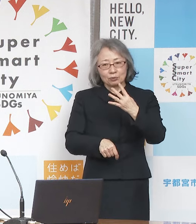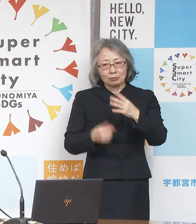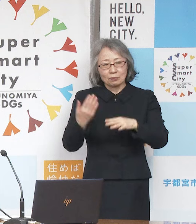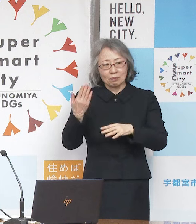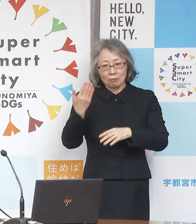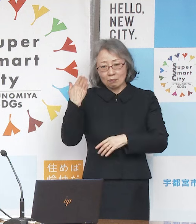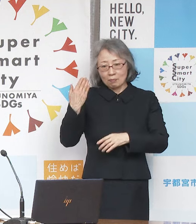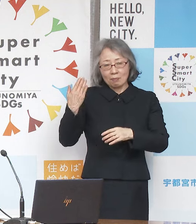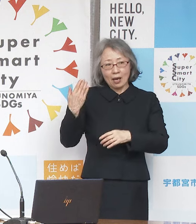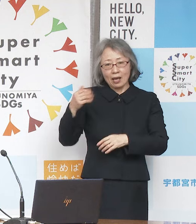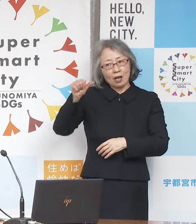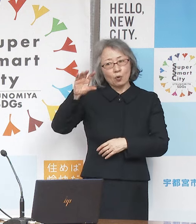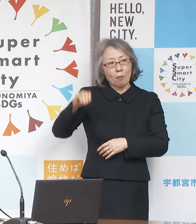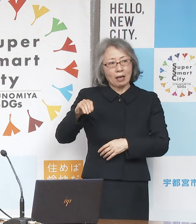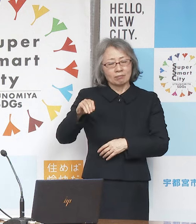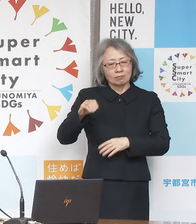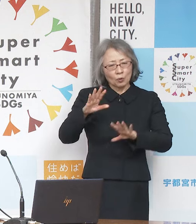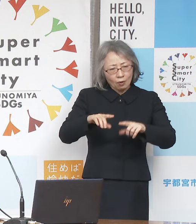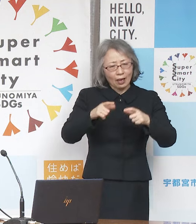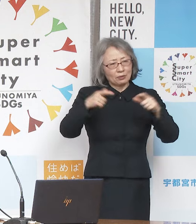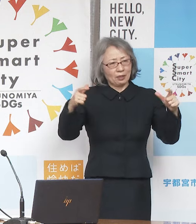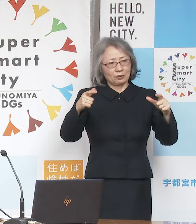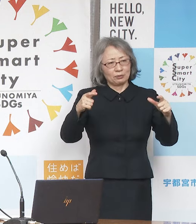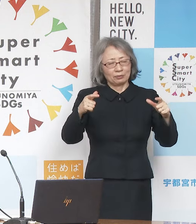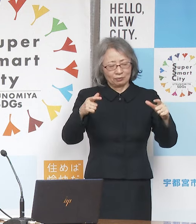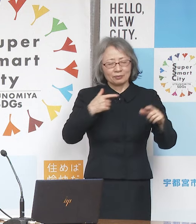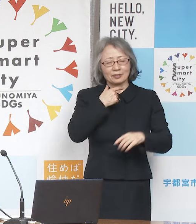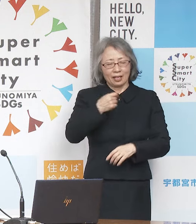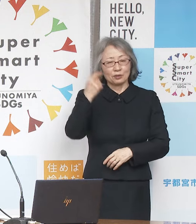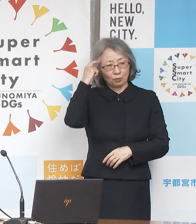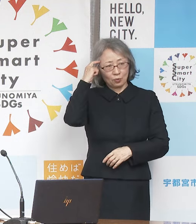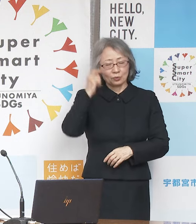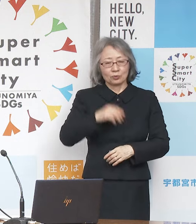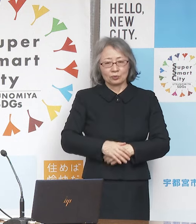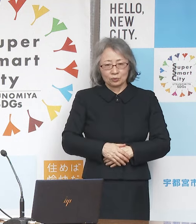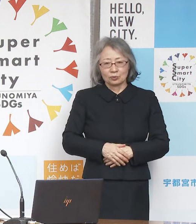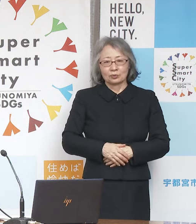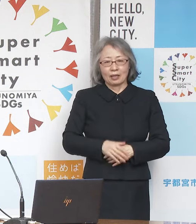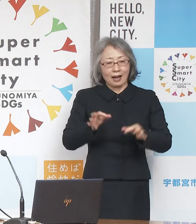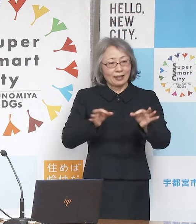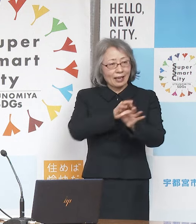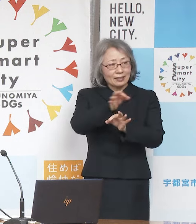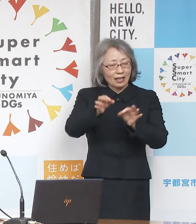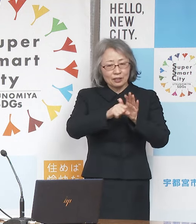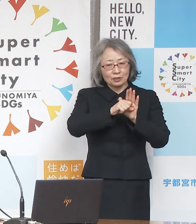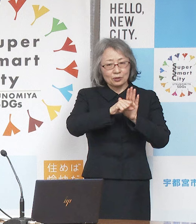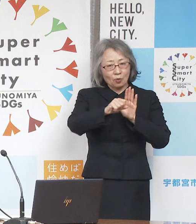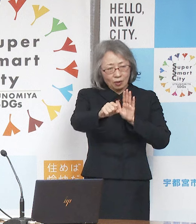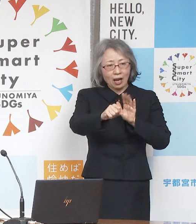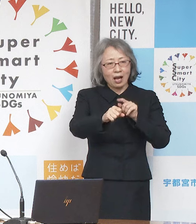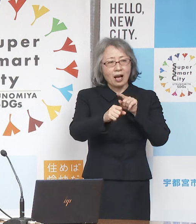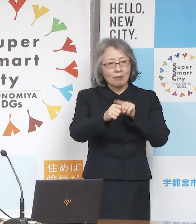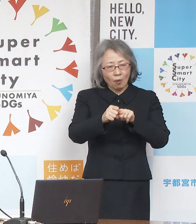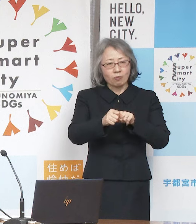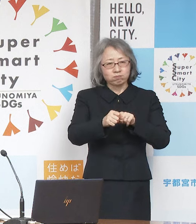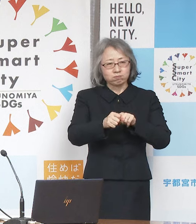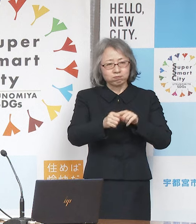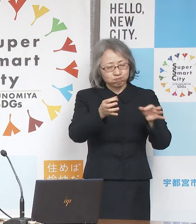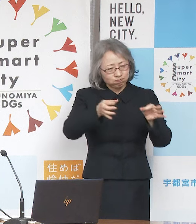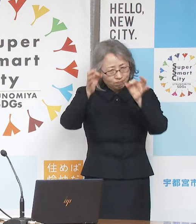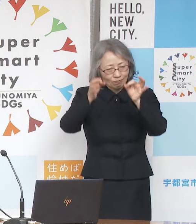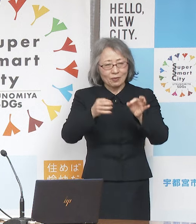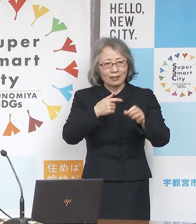の5万からもう少しあの増やしていければと思い思いますしえおのずと経済効果というのもえ高めて